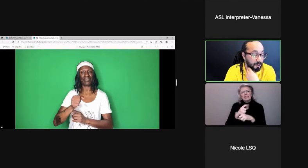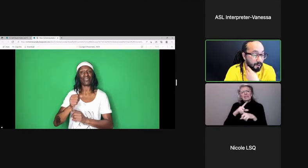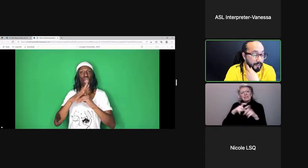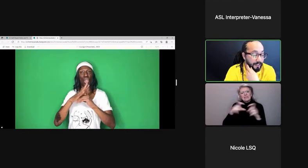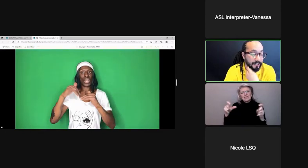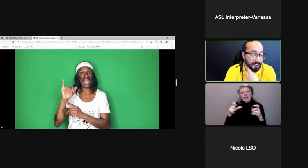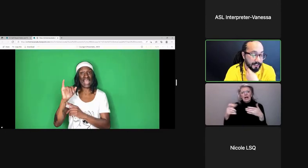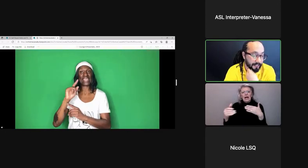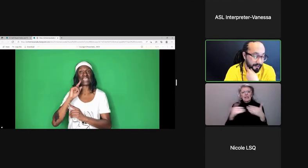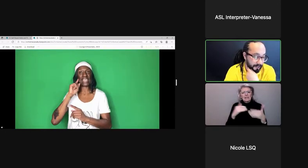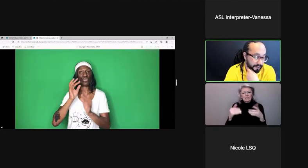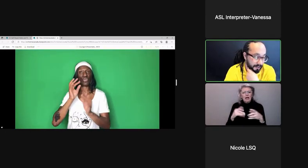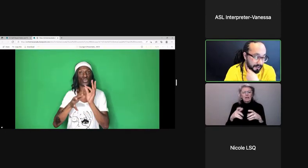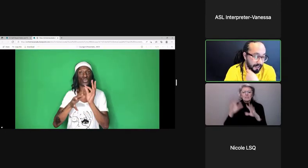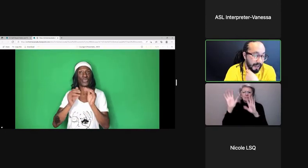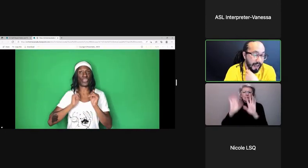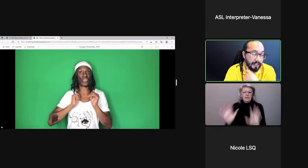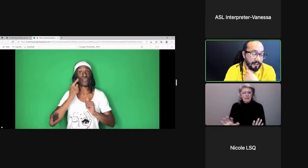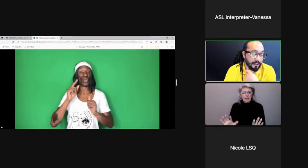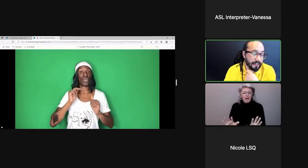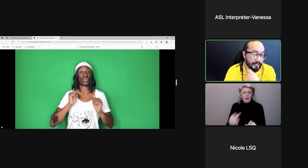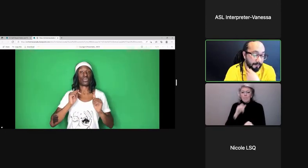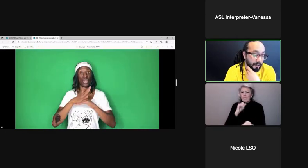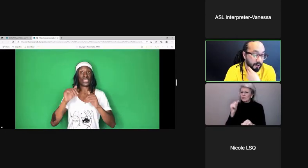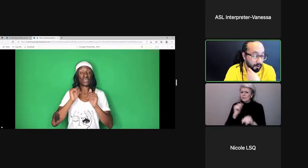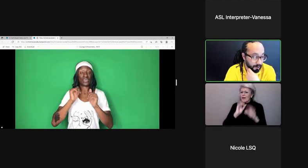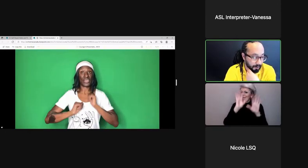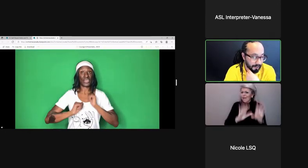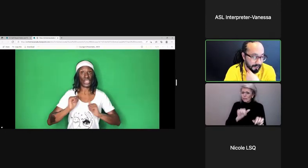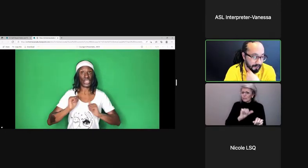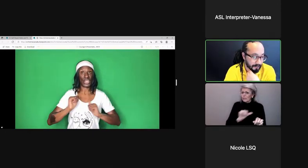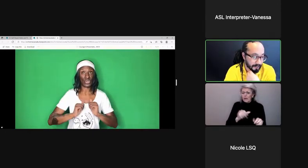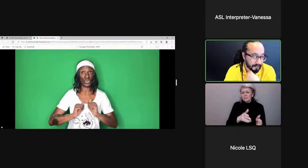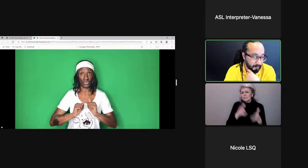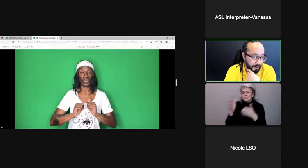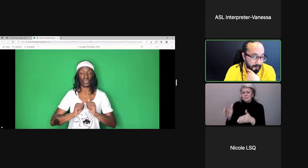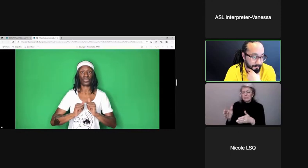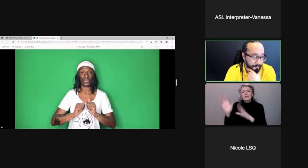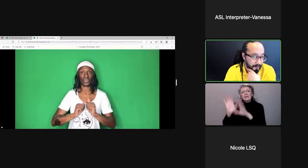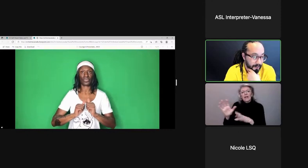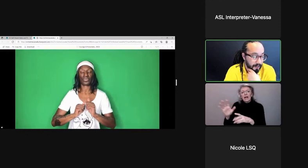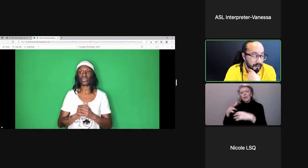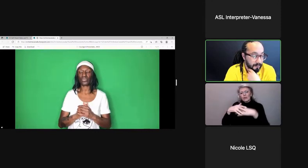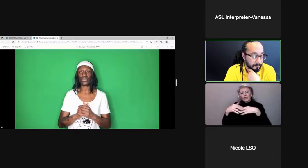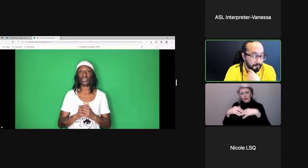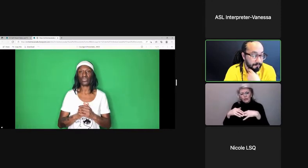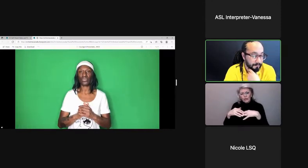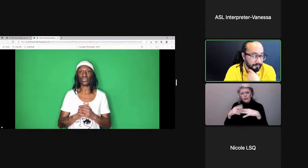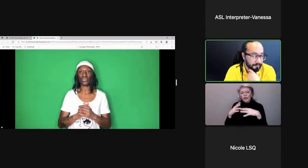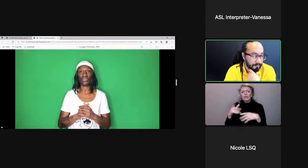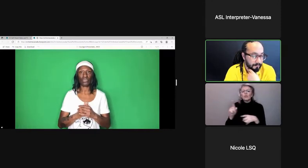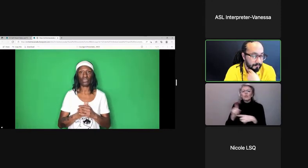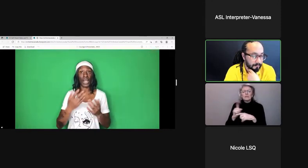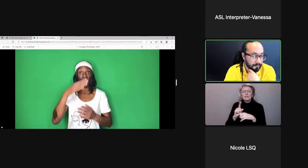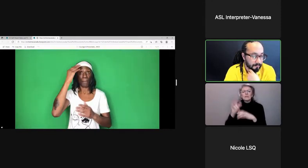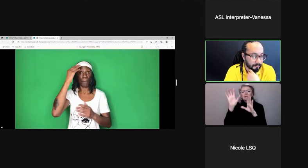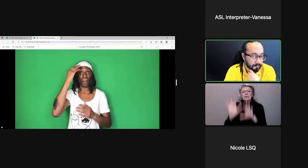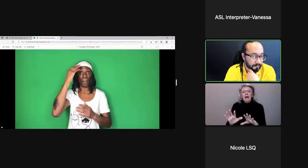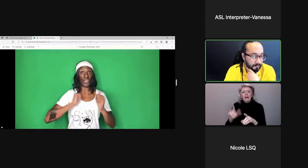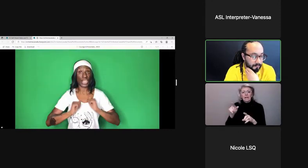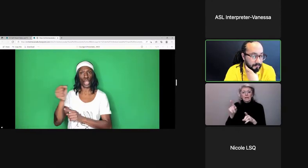'espaces de spectacles, non seulement le théâtre, il y a aussi des théâtres autochtones, il y a aussi des théâtres